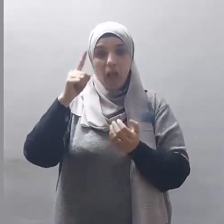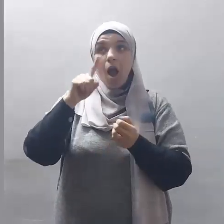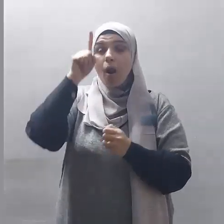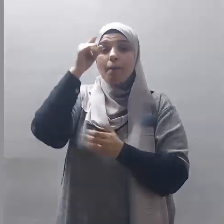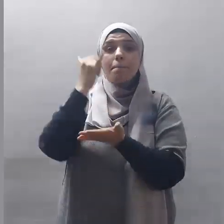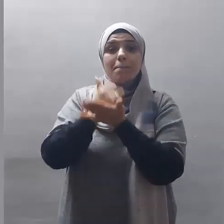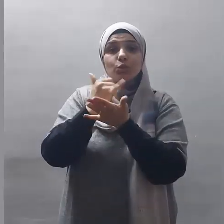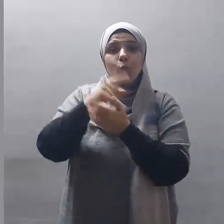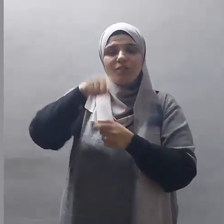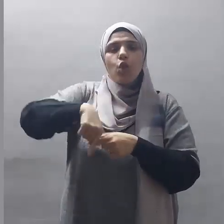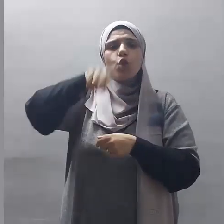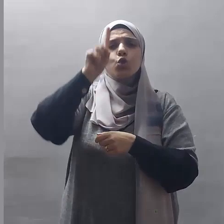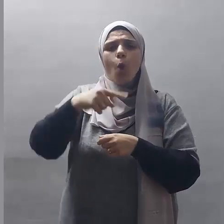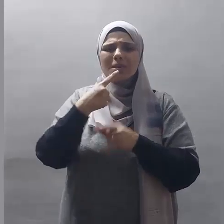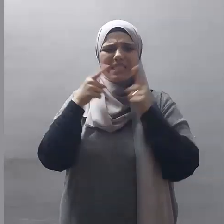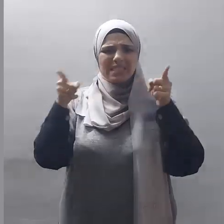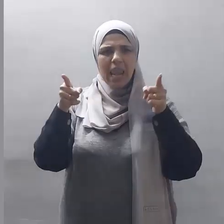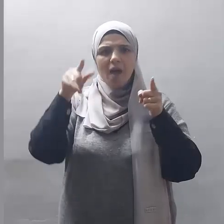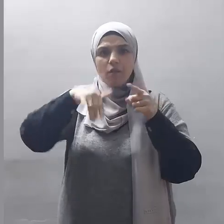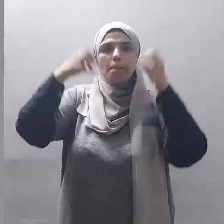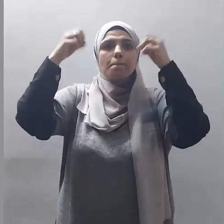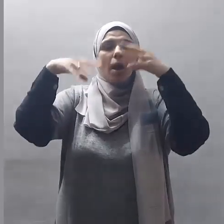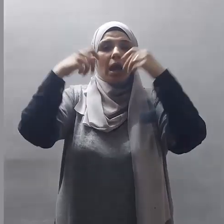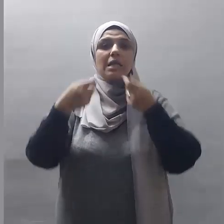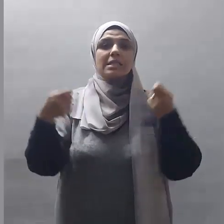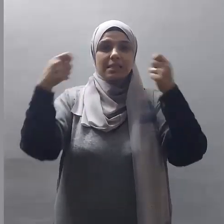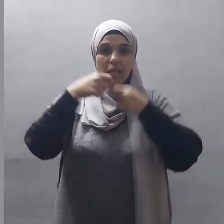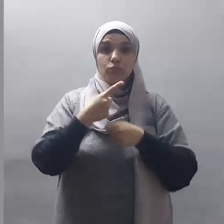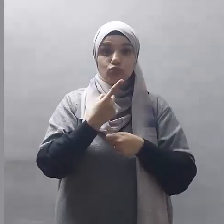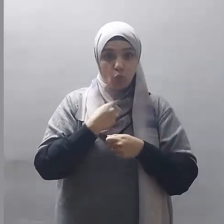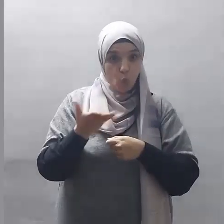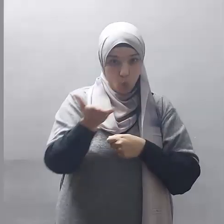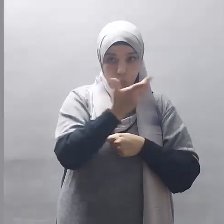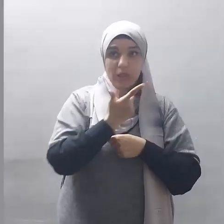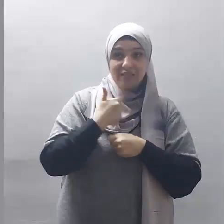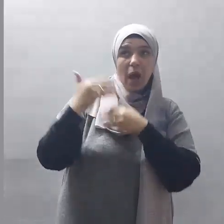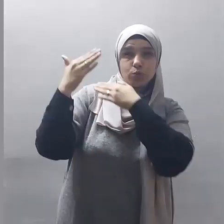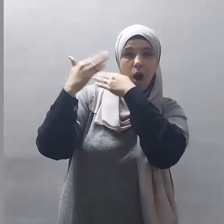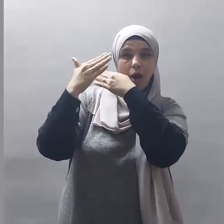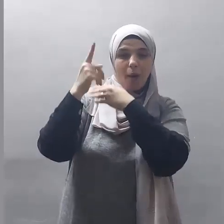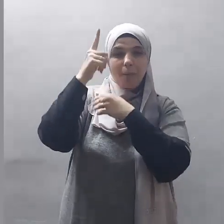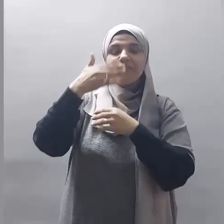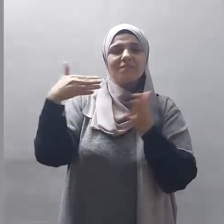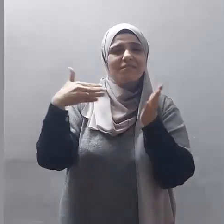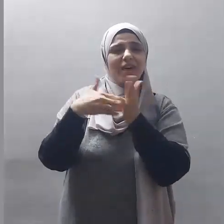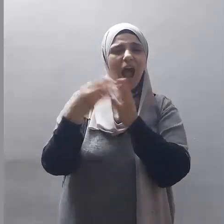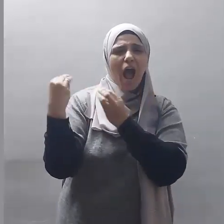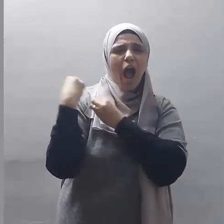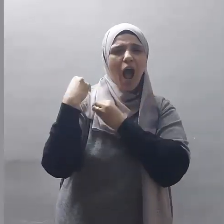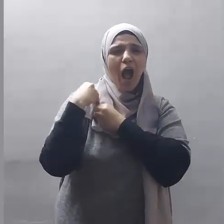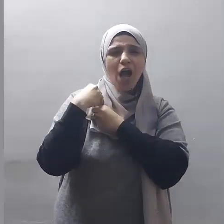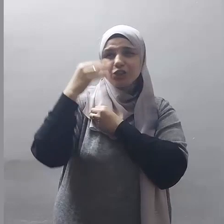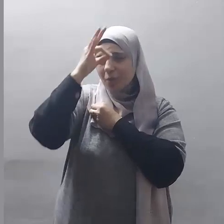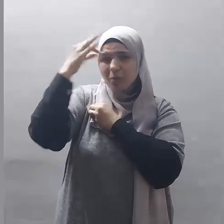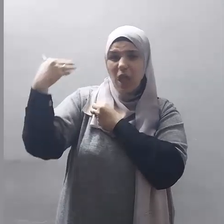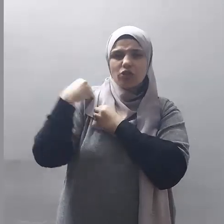في أيام دهركم نفحات، ألا فتعرضوا لها، لعله أن يصيبكم نفحة منها